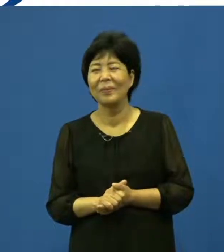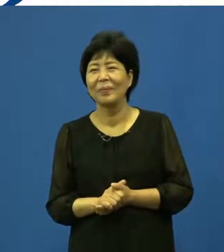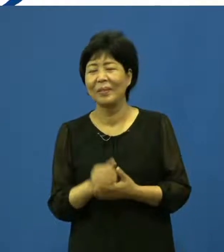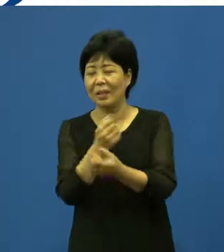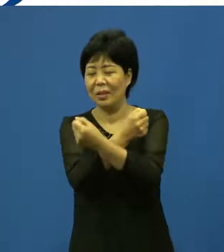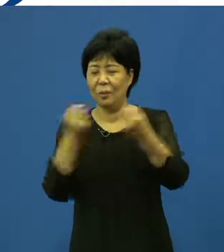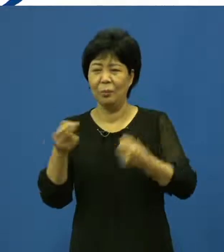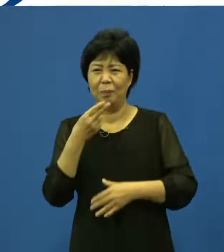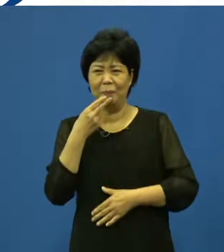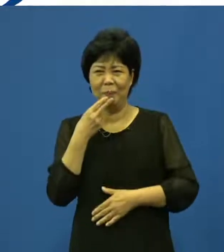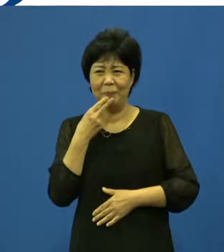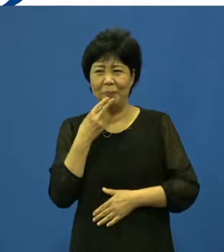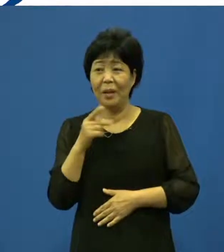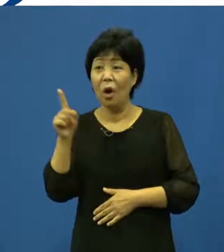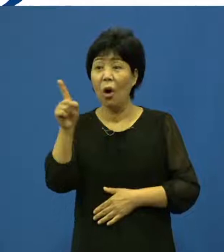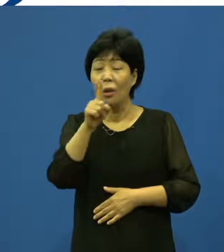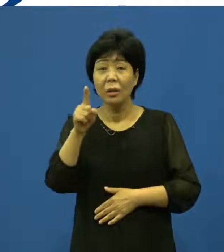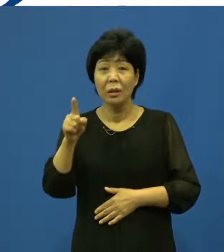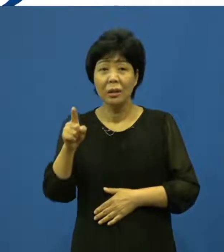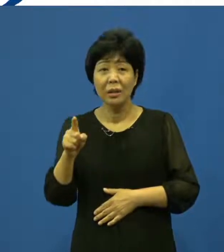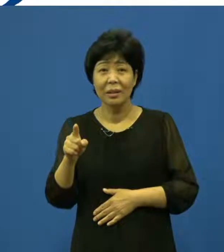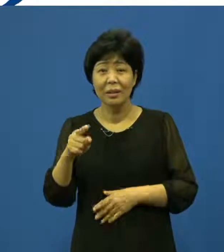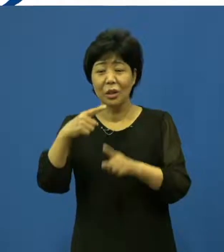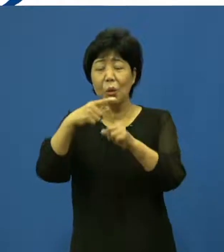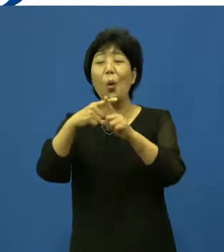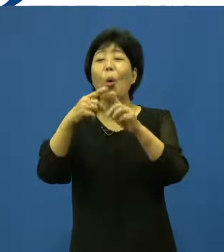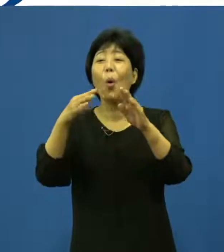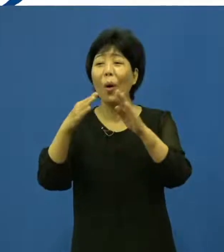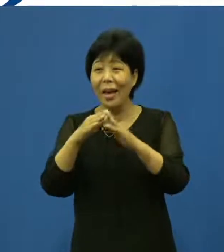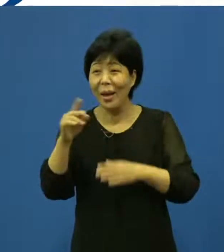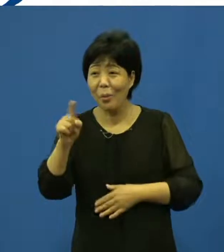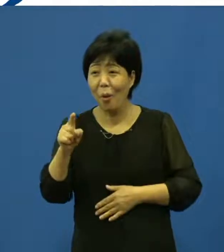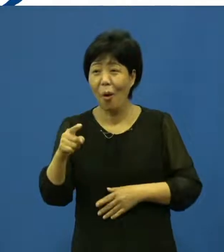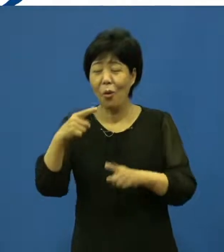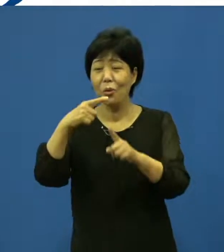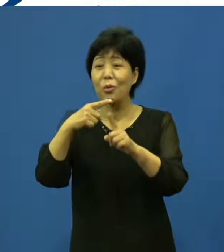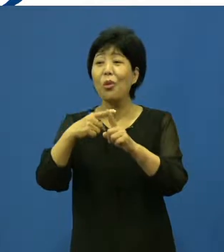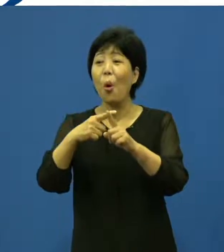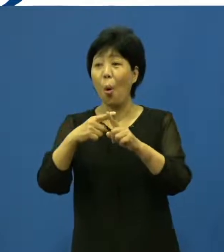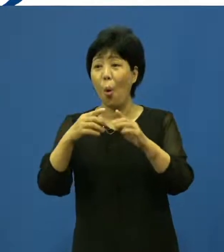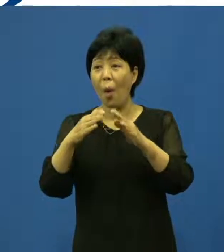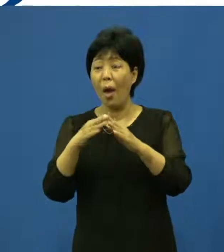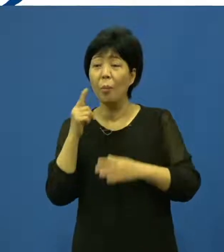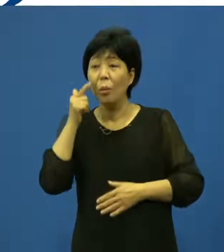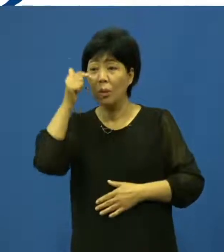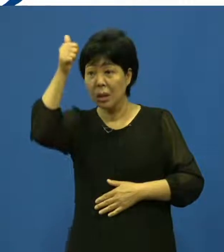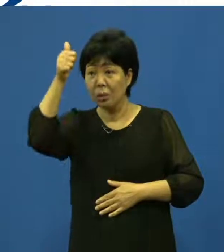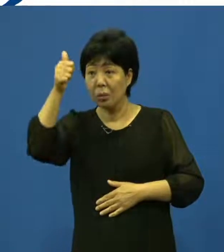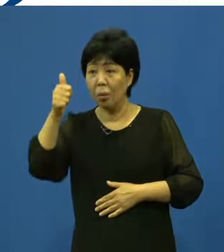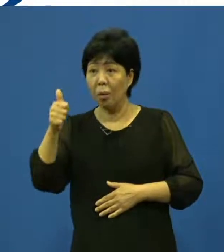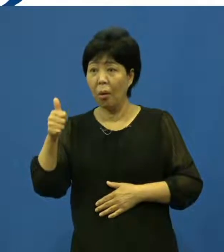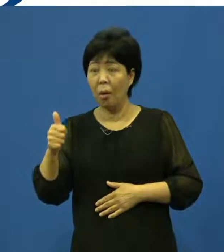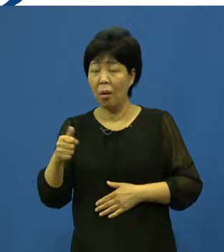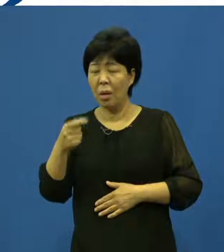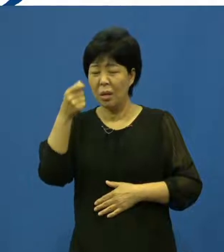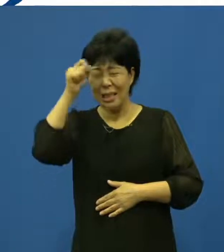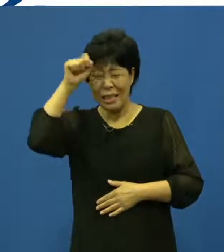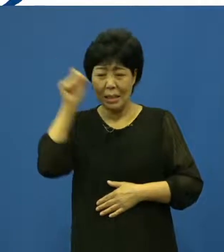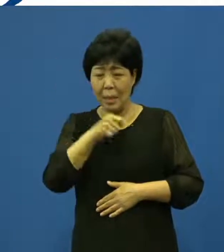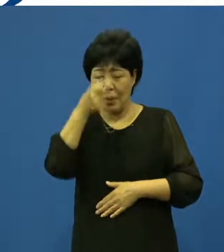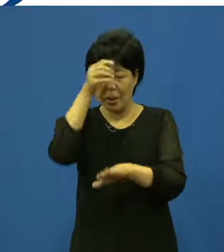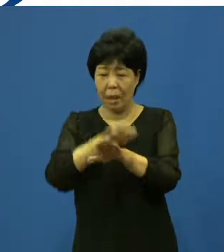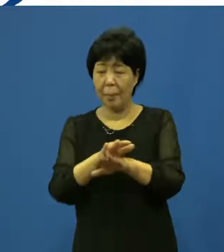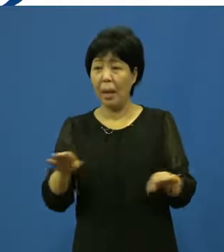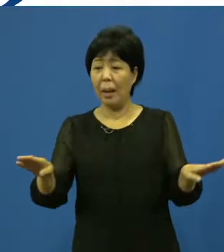어떤 교회는 교회에서도 잘립니다. 교육자들이 새벽기도 계속 안 나오면 잘립니다.